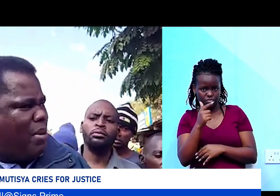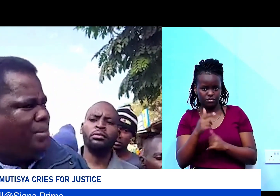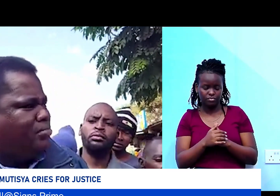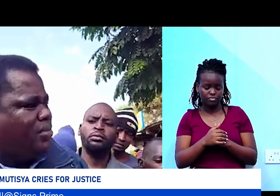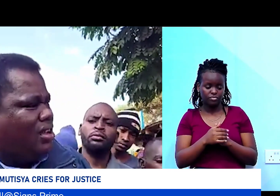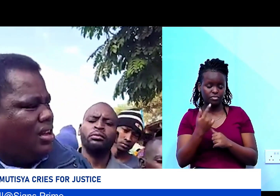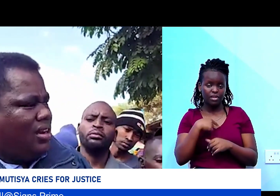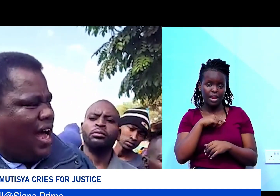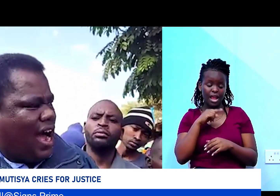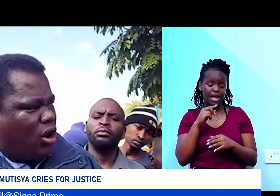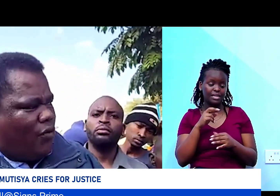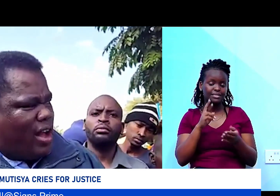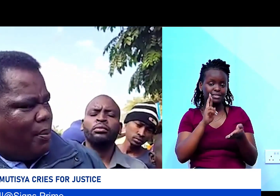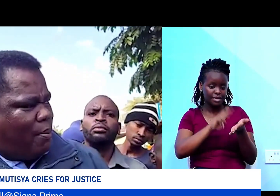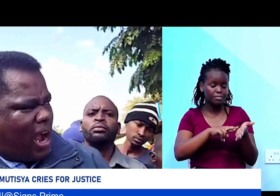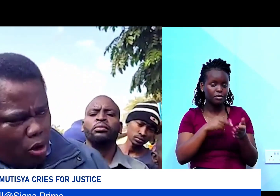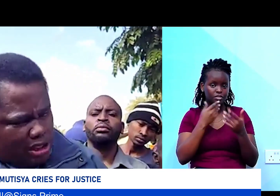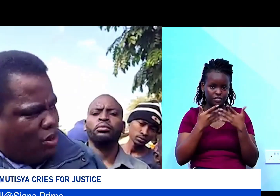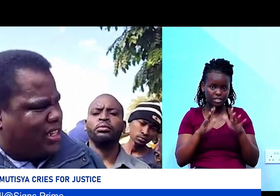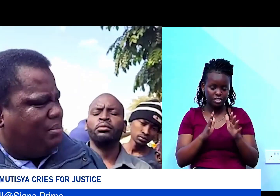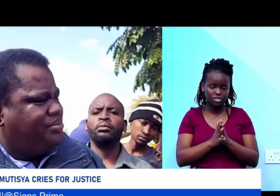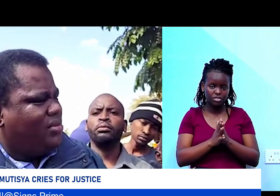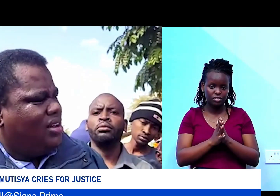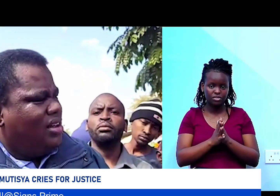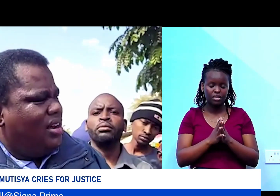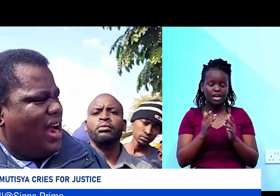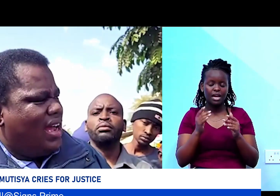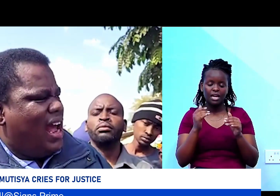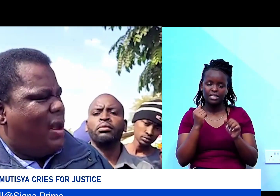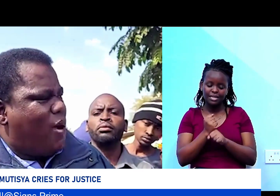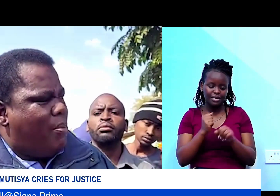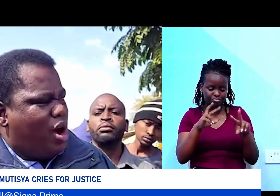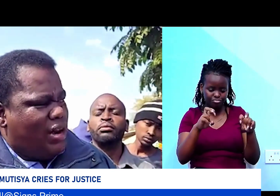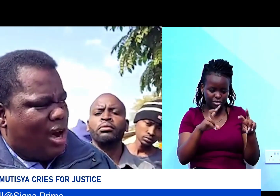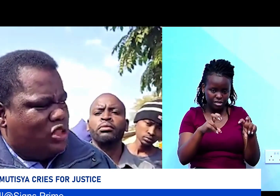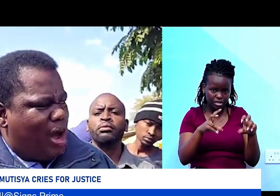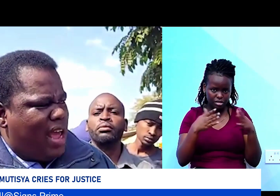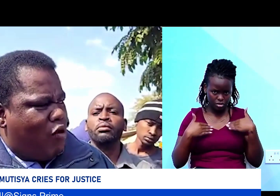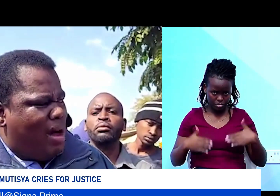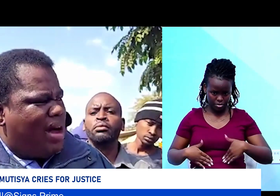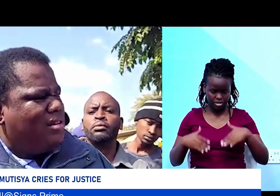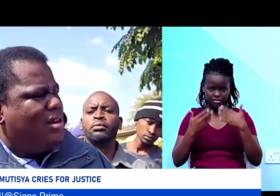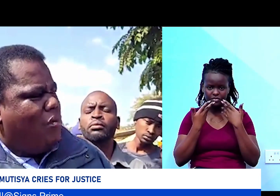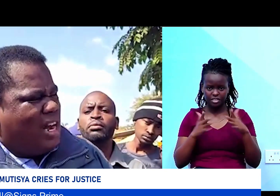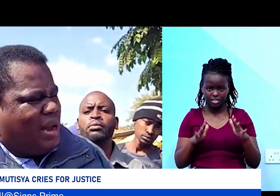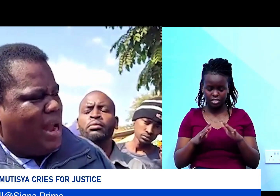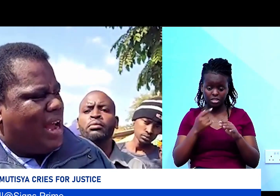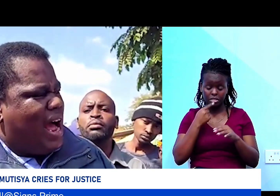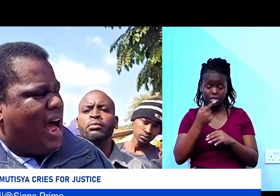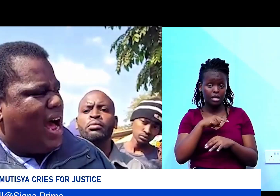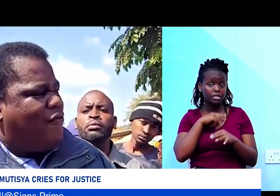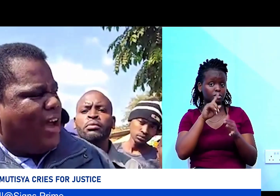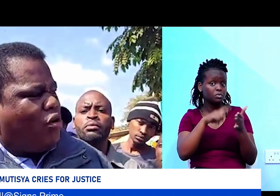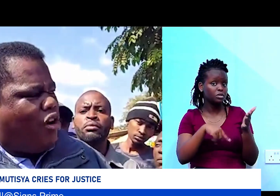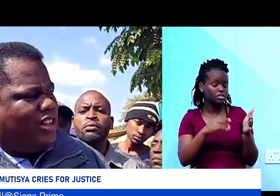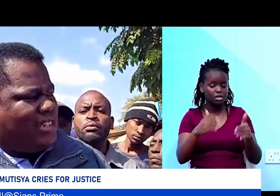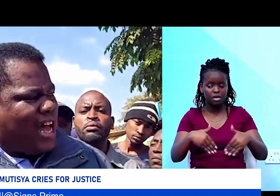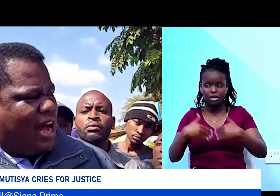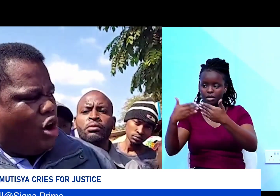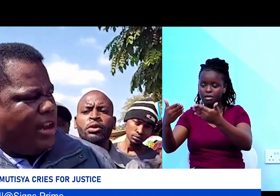hapa na tukafanya mpaka postmortem, na kila IPO walituambia kwamba watapeleka file kwa ofisi ya